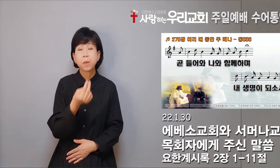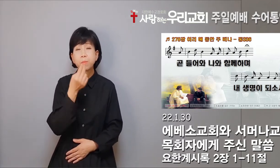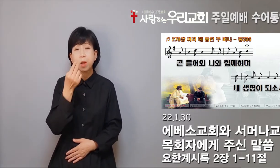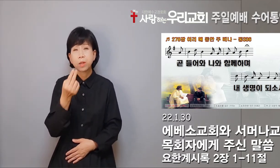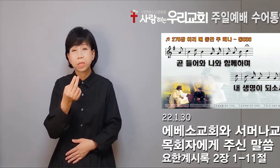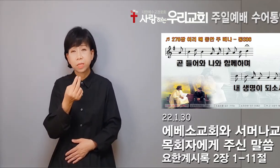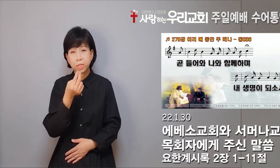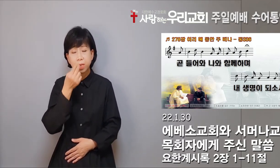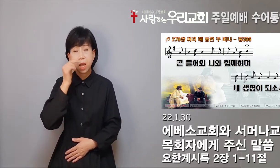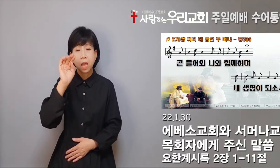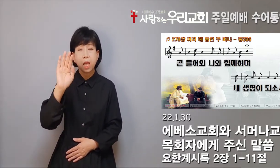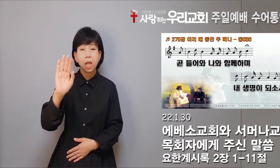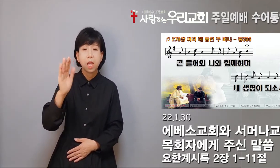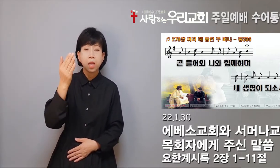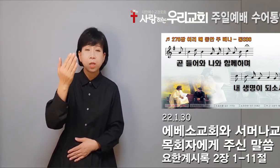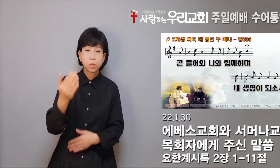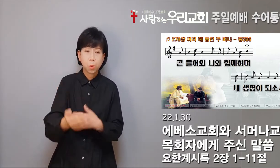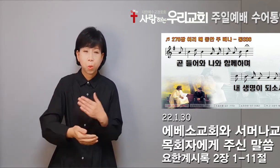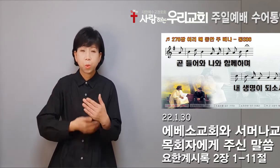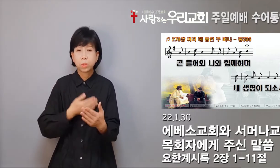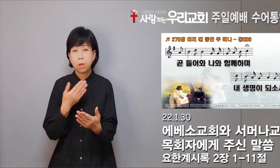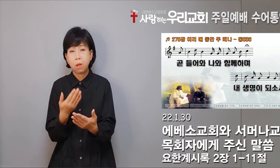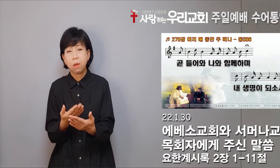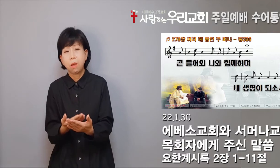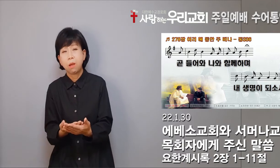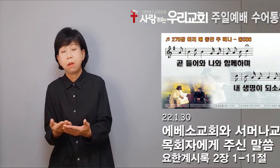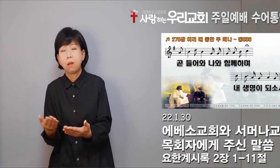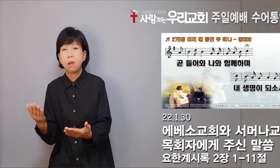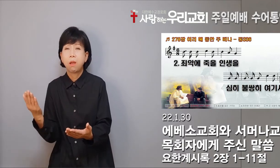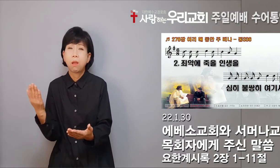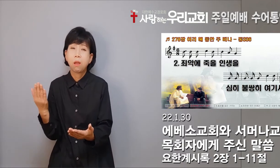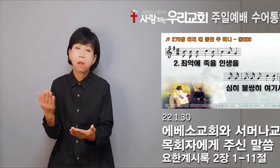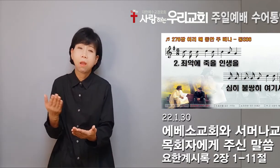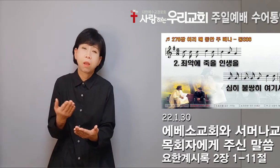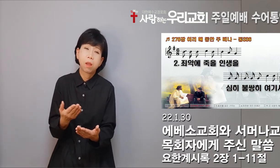내 생명이 되소서.